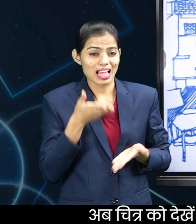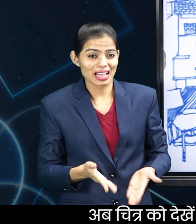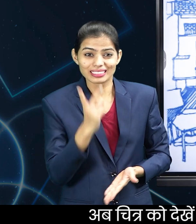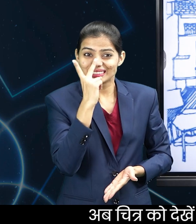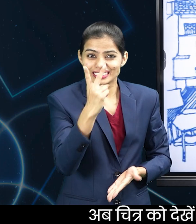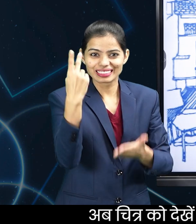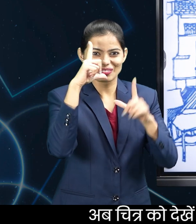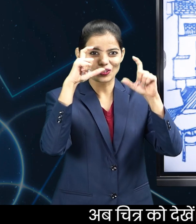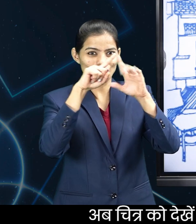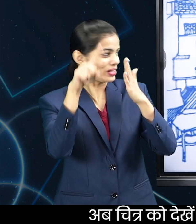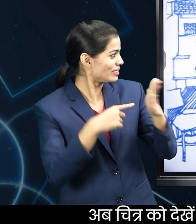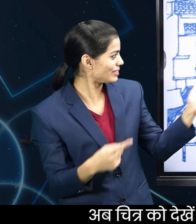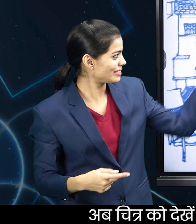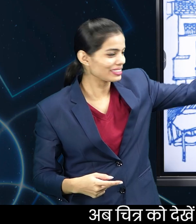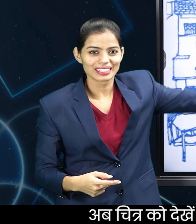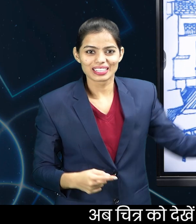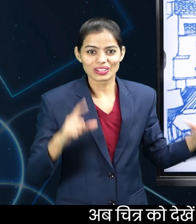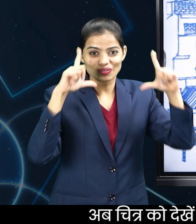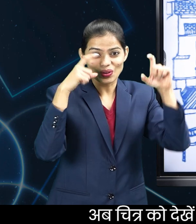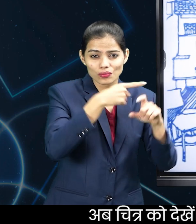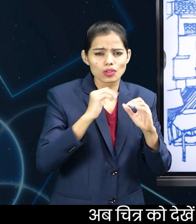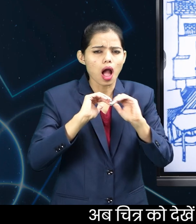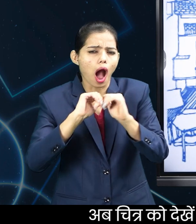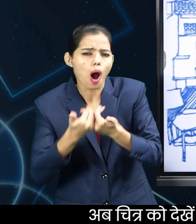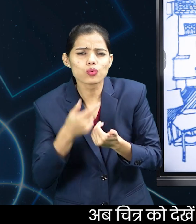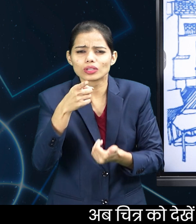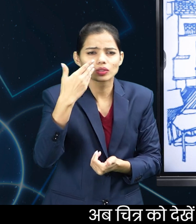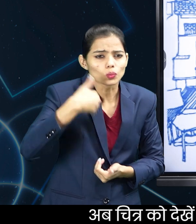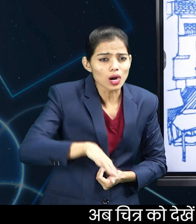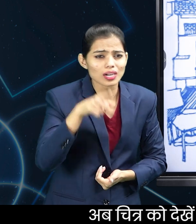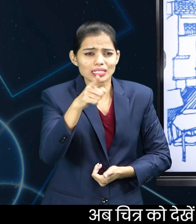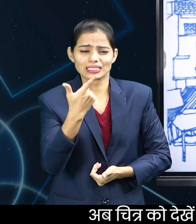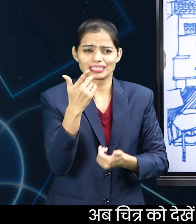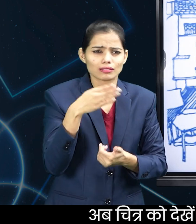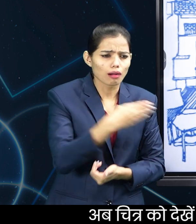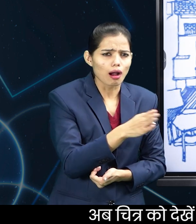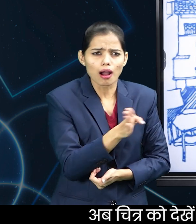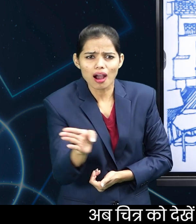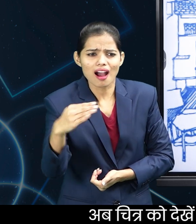अब चित्र को देखें। आप इसे किसी दूसरे व्यक्ति को कैसे बताएंगे?